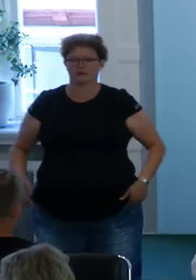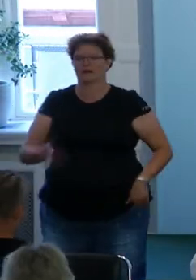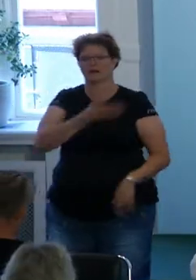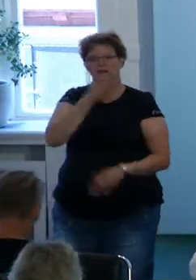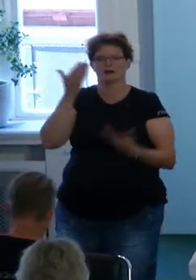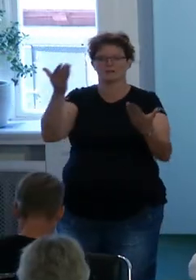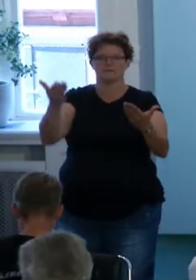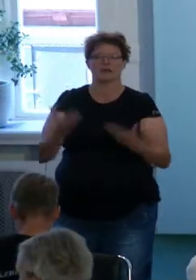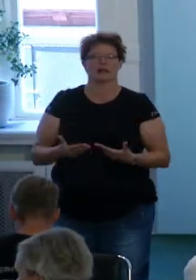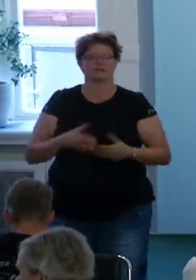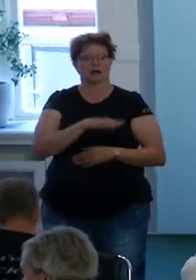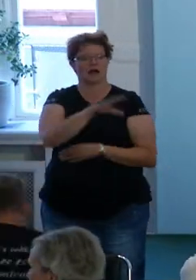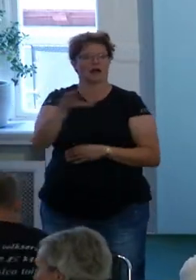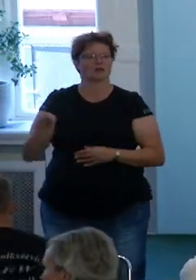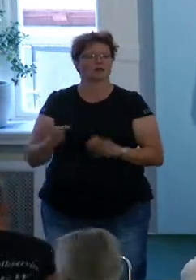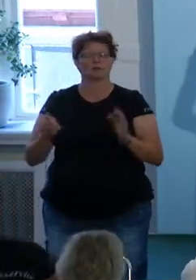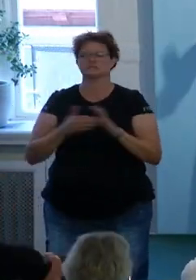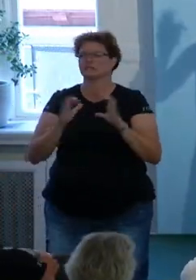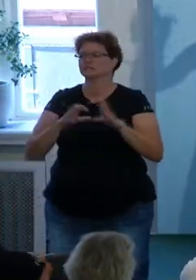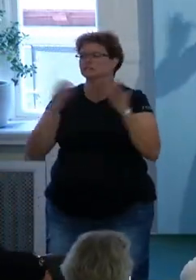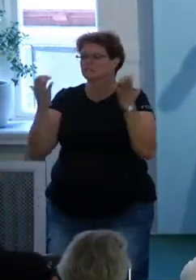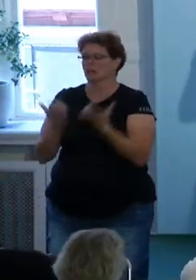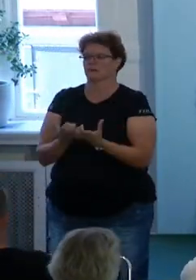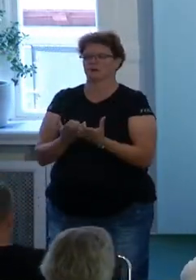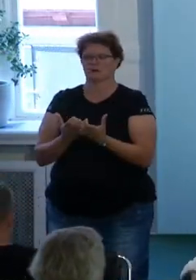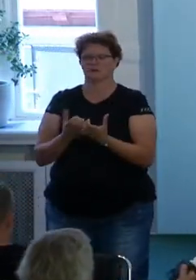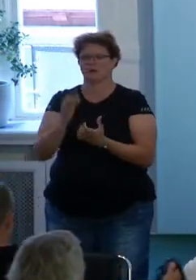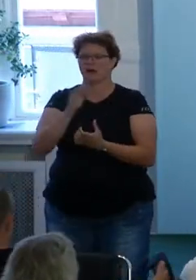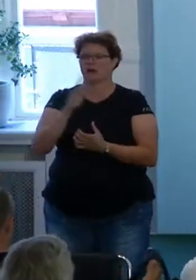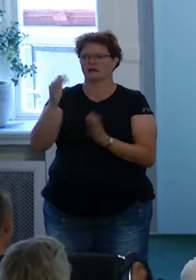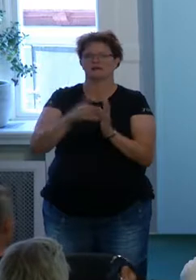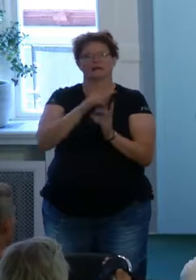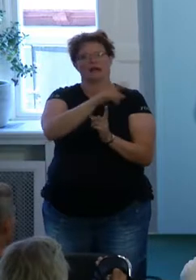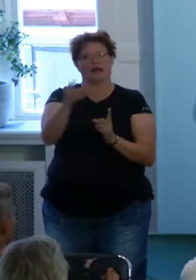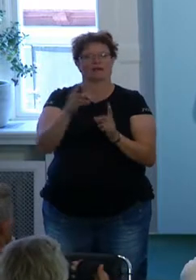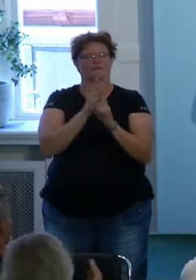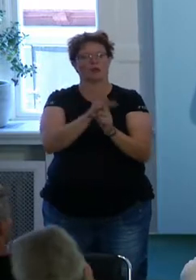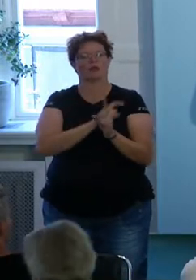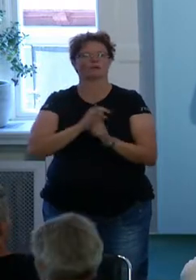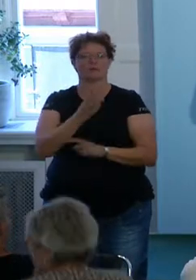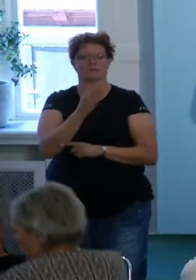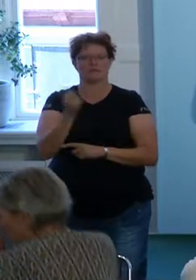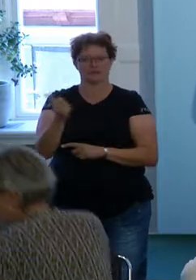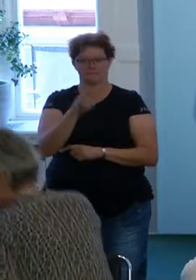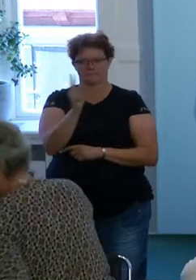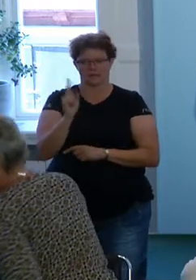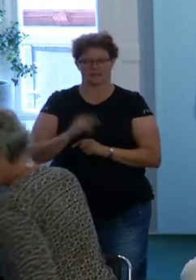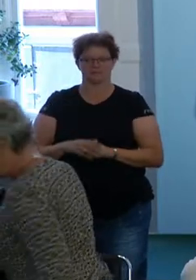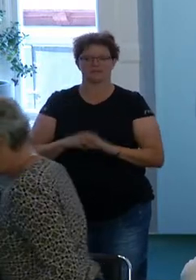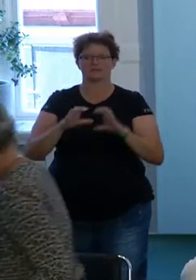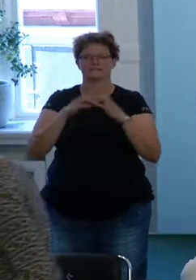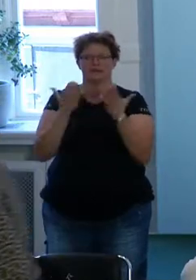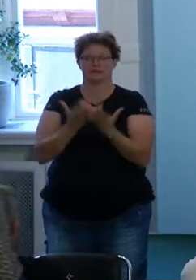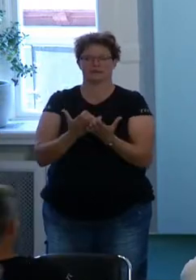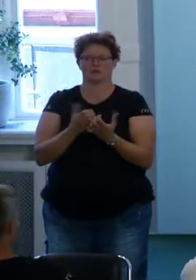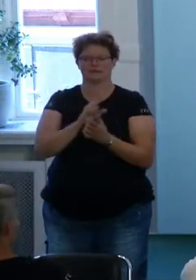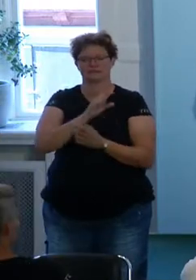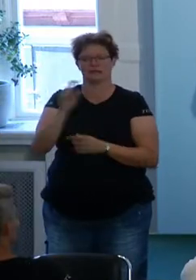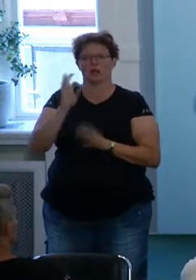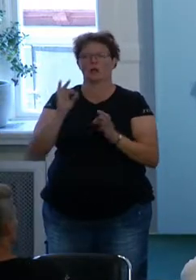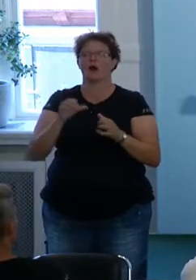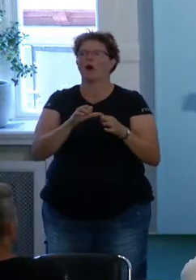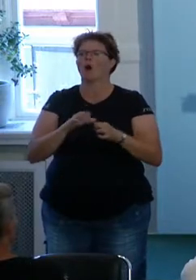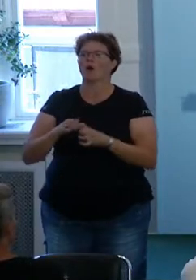Varmt välkomna allesammans till detta seminarium och hej till er som följer oss på webben. Detta seminarium har titeln Hur ska